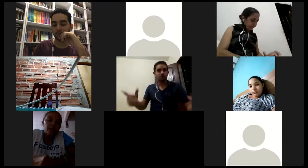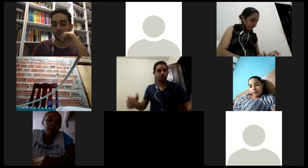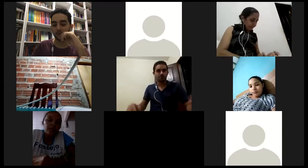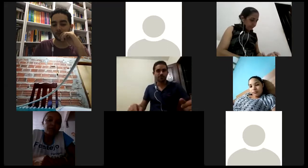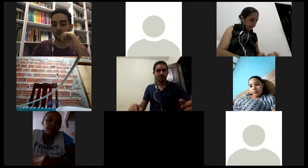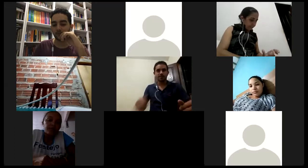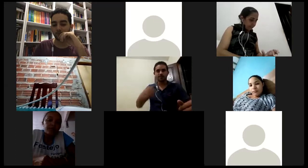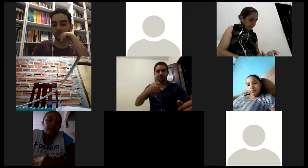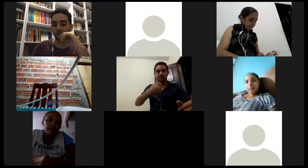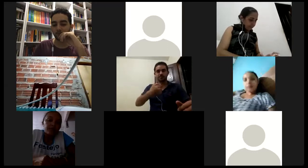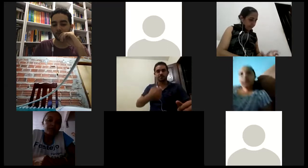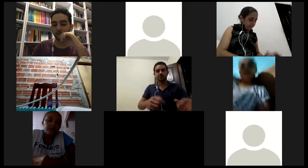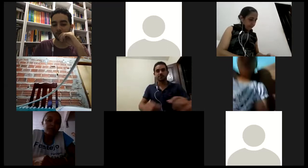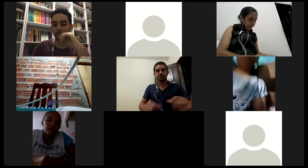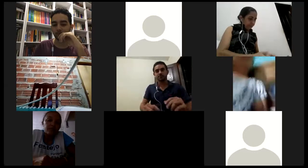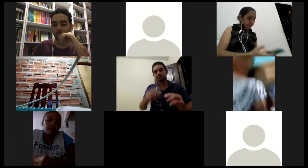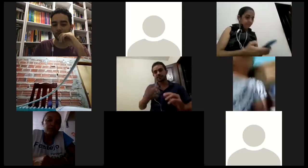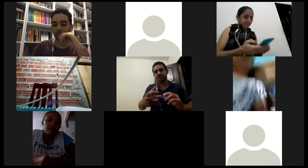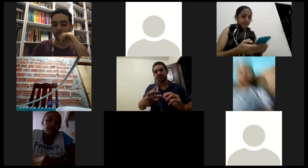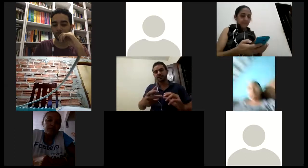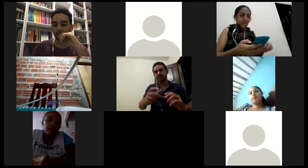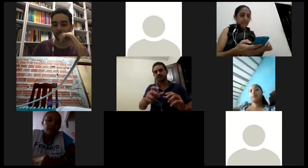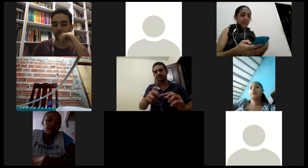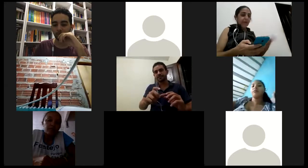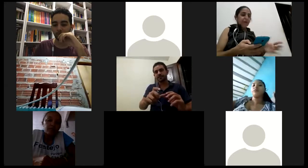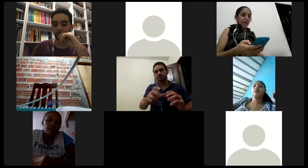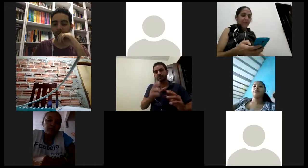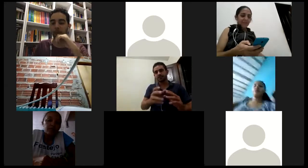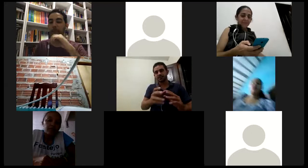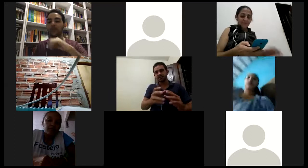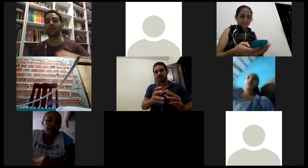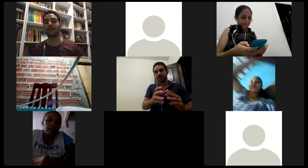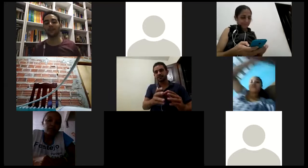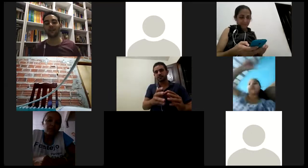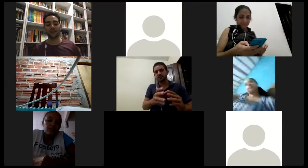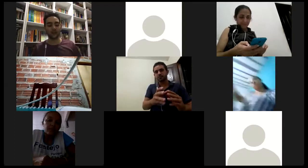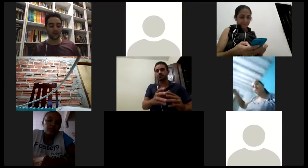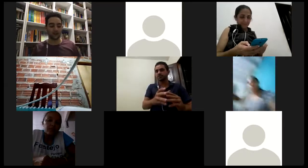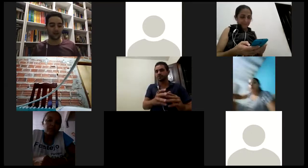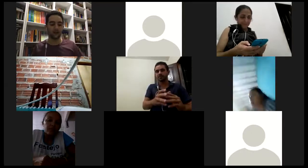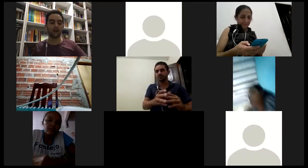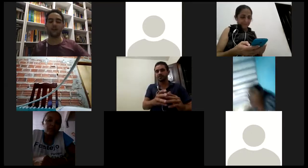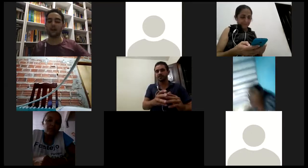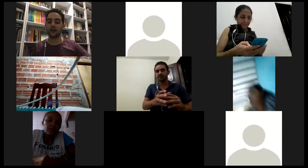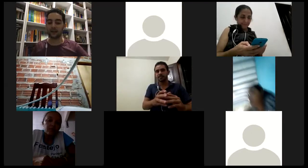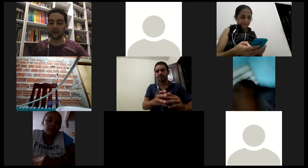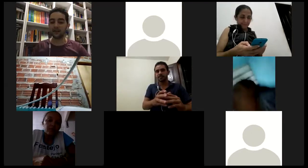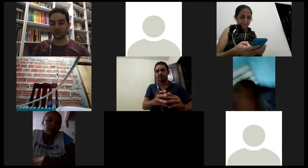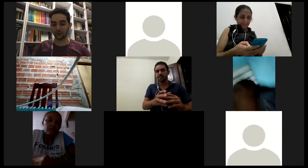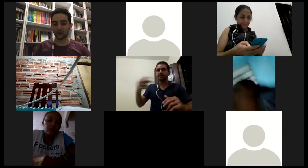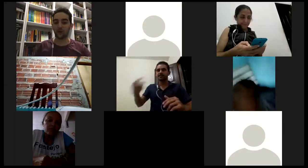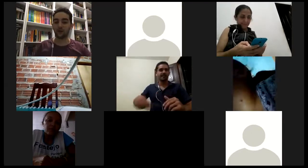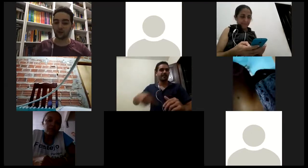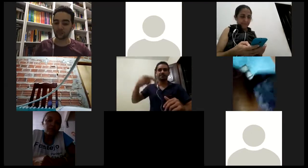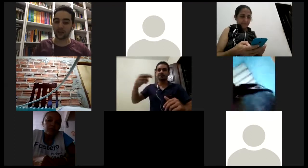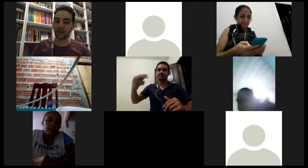eu corro, aí não existe essa mudança com relação à conjugação do verbo, não, né? Existe,